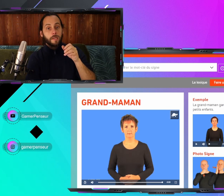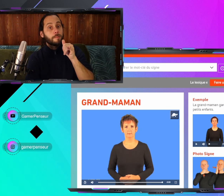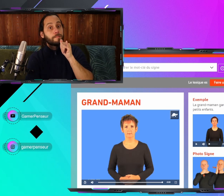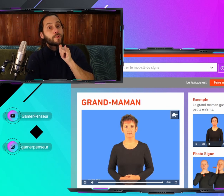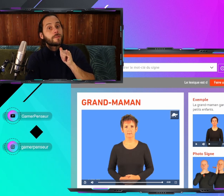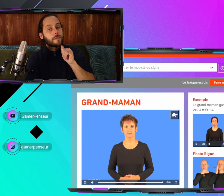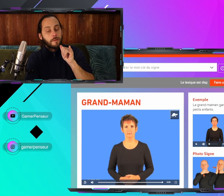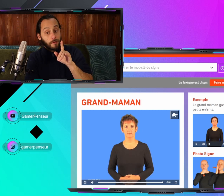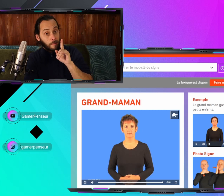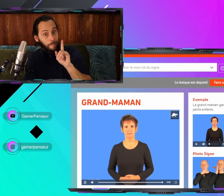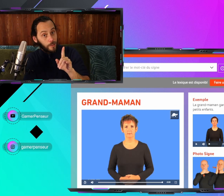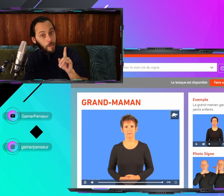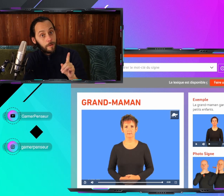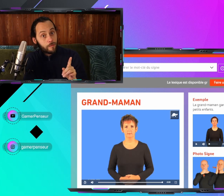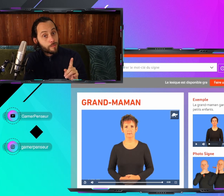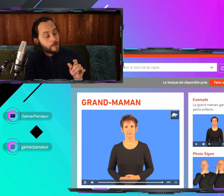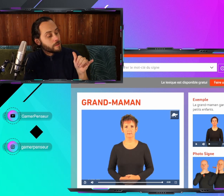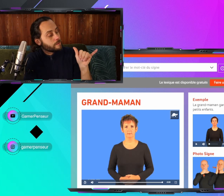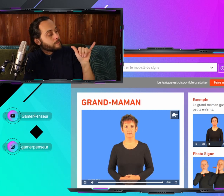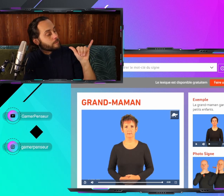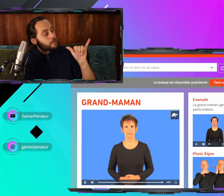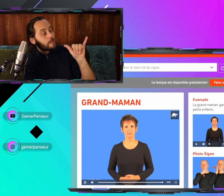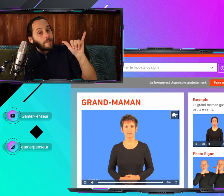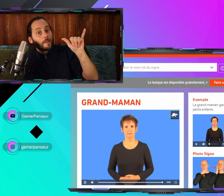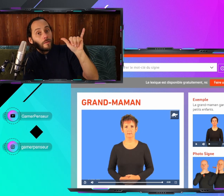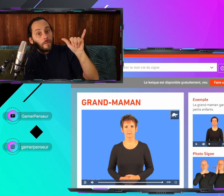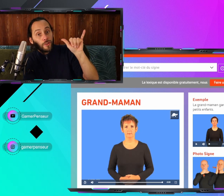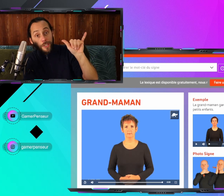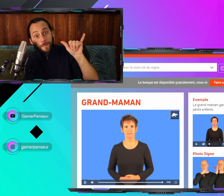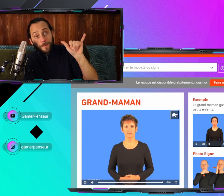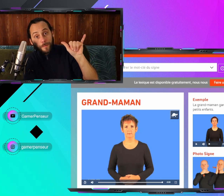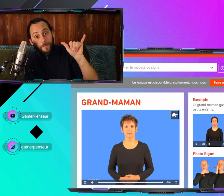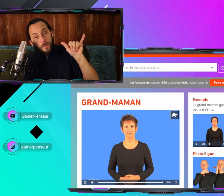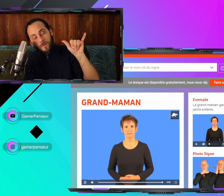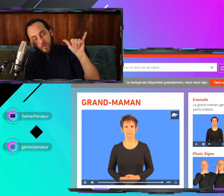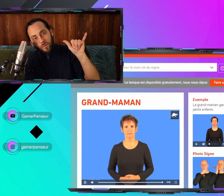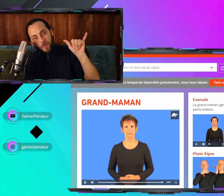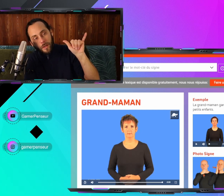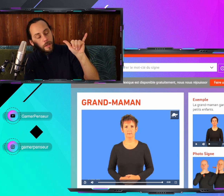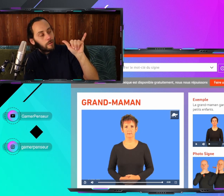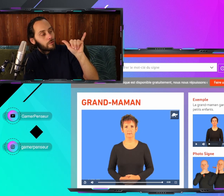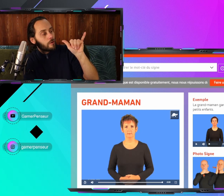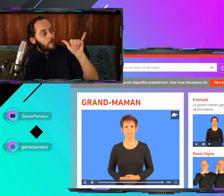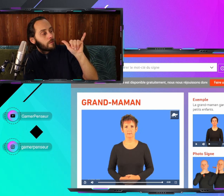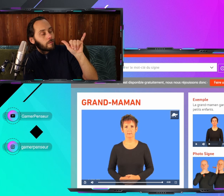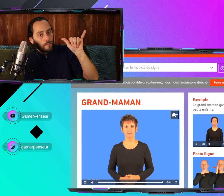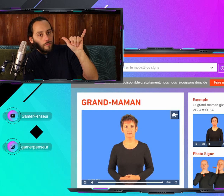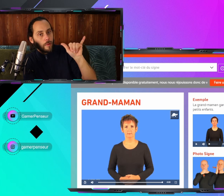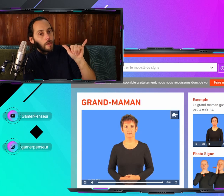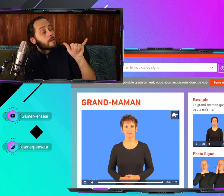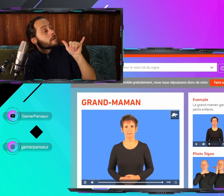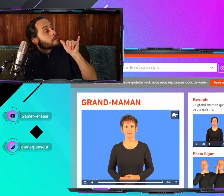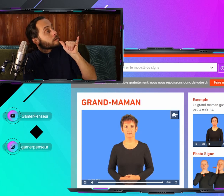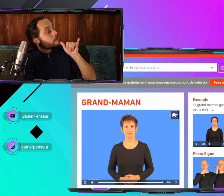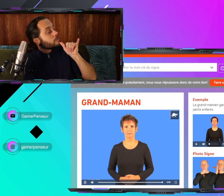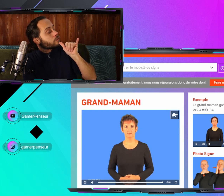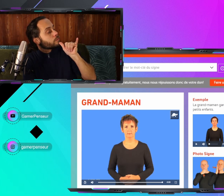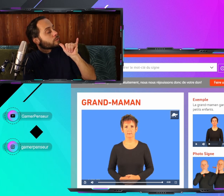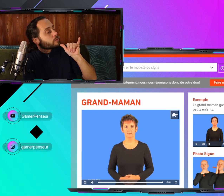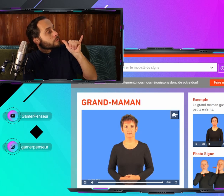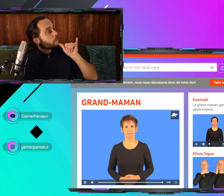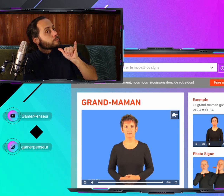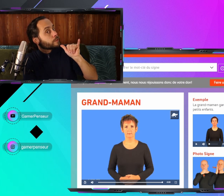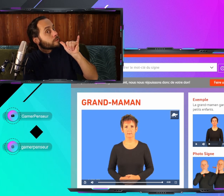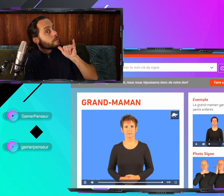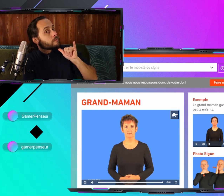Et les petits, on n'avait jamais vu petit. Petit, c'est le J ou le Y, toujours. Sur le